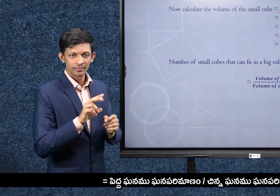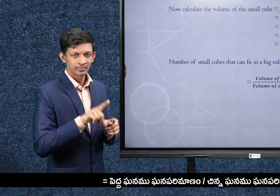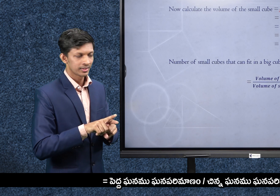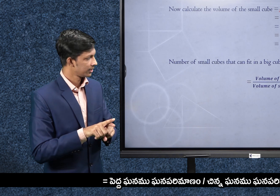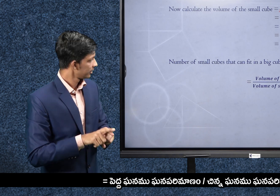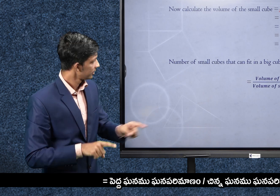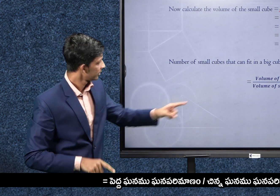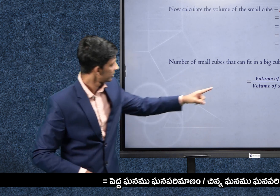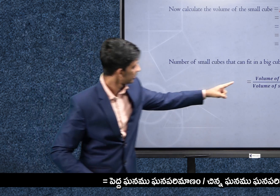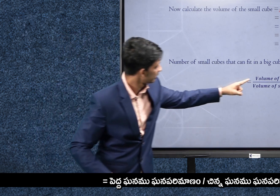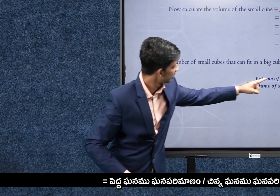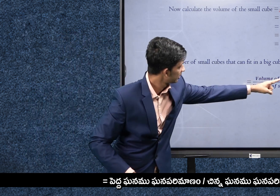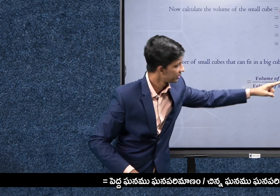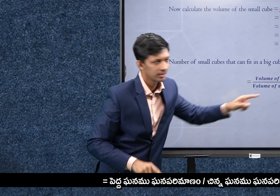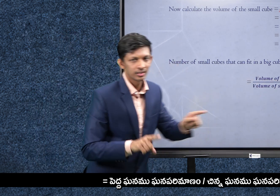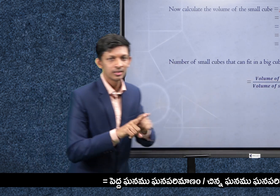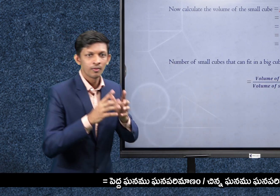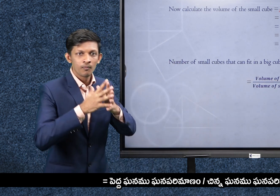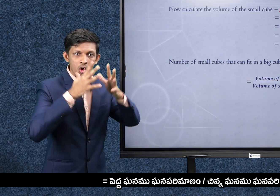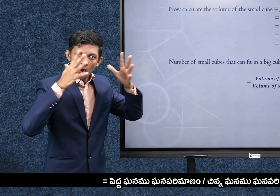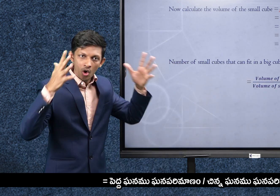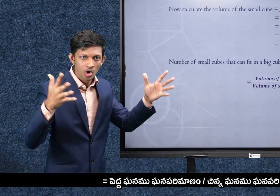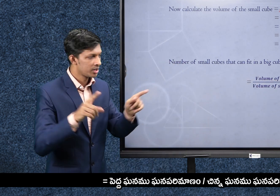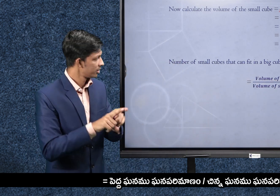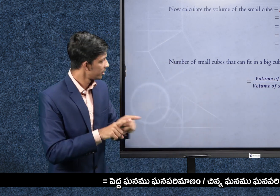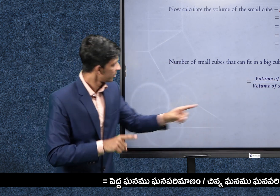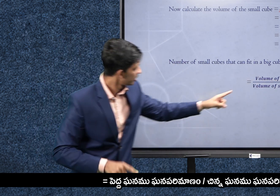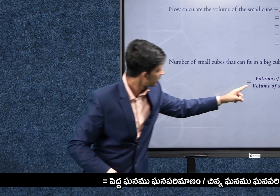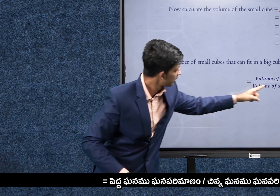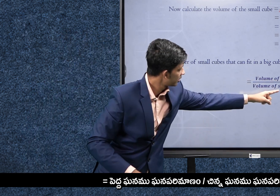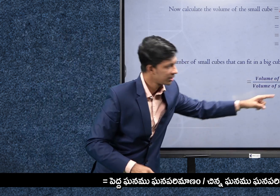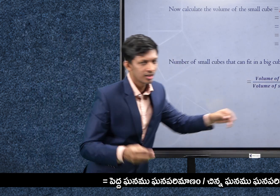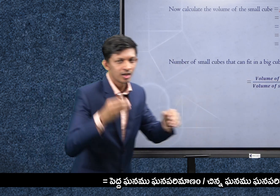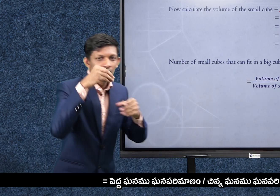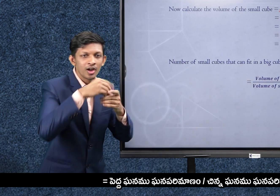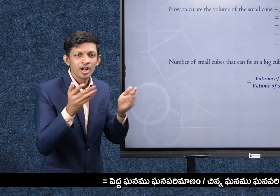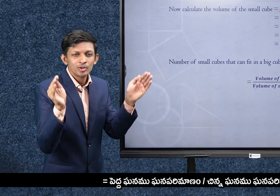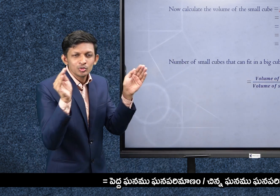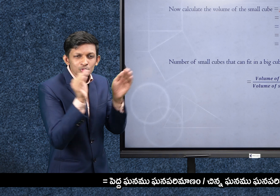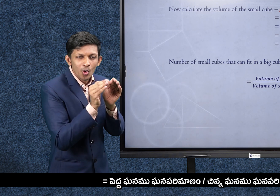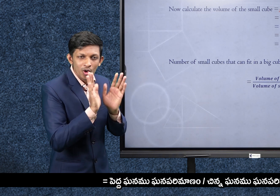పెద్ద ఘనము ఘన పరిమాణం బై చిన్న ఘనము ఘన పరిమాణం